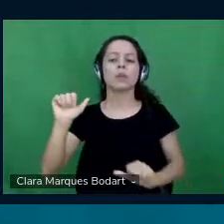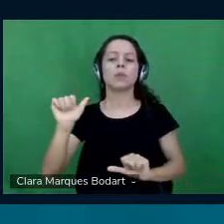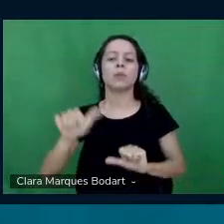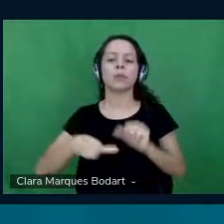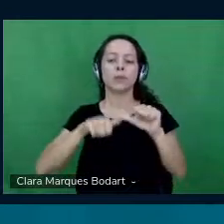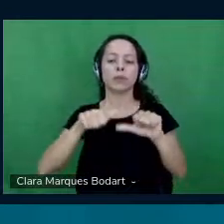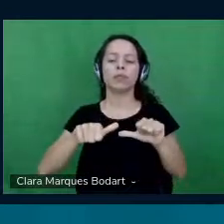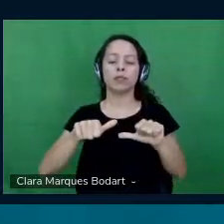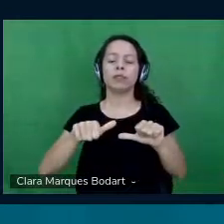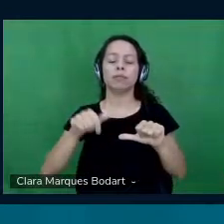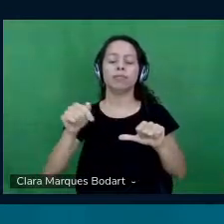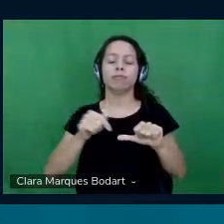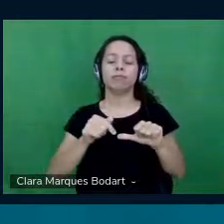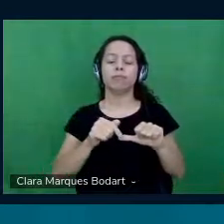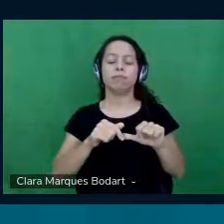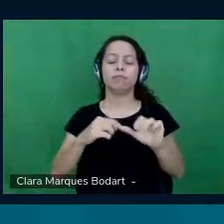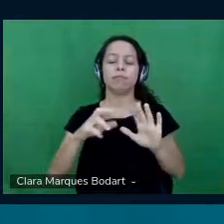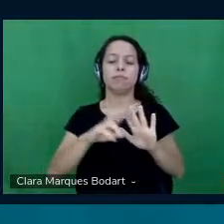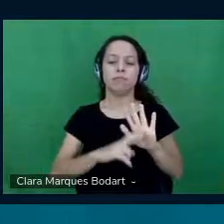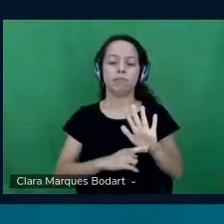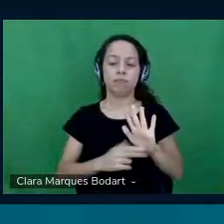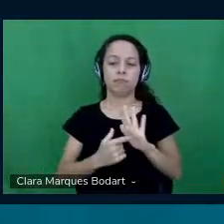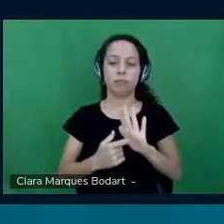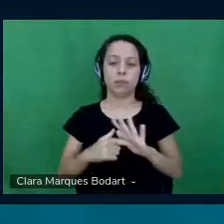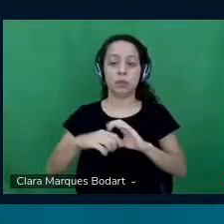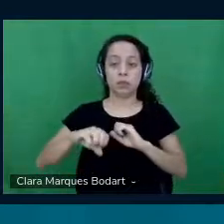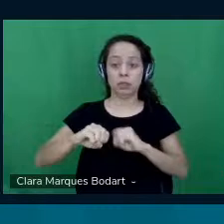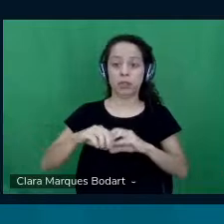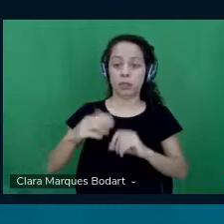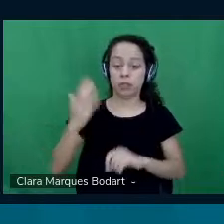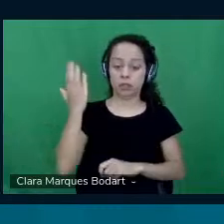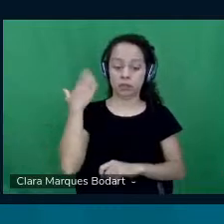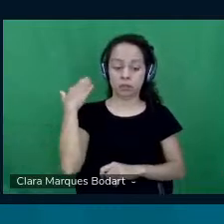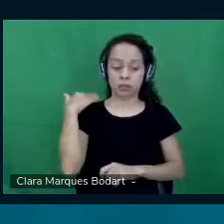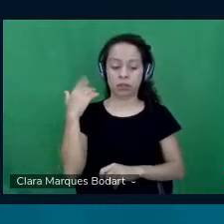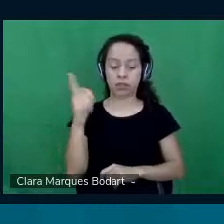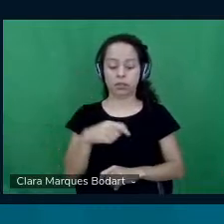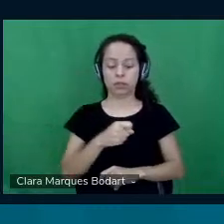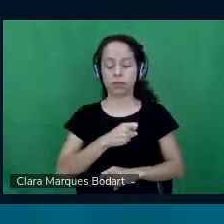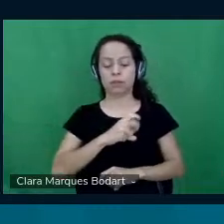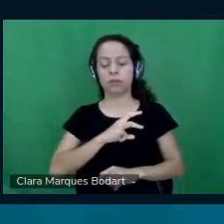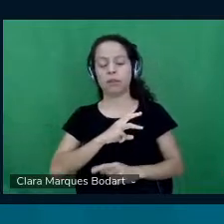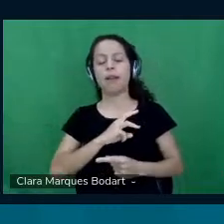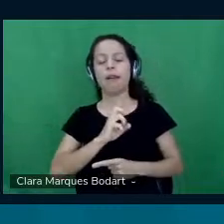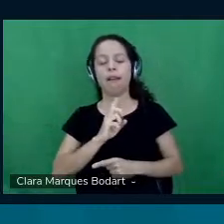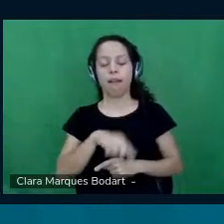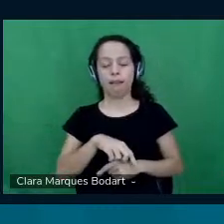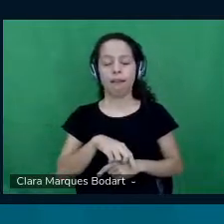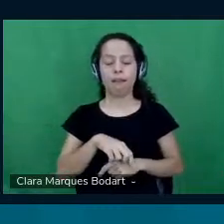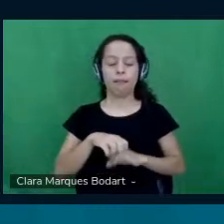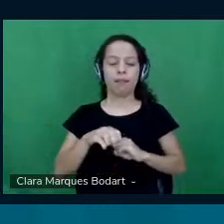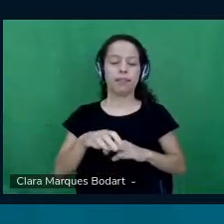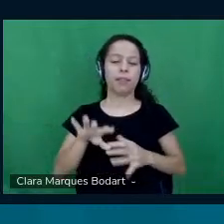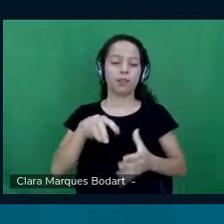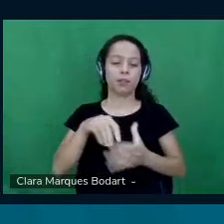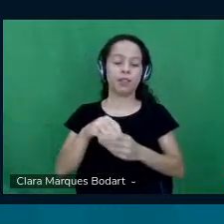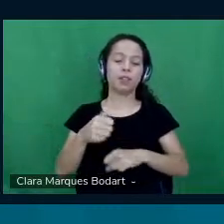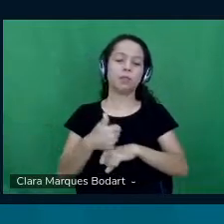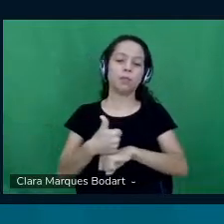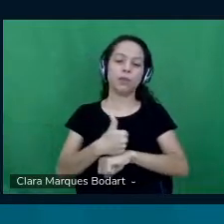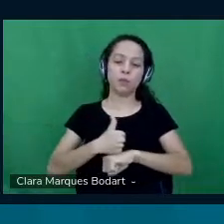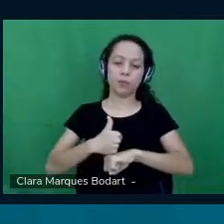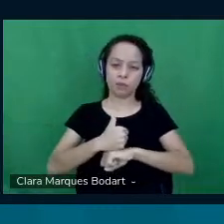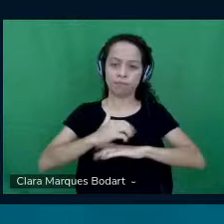que tornava todo o ensino, naquela época chamado de segundo grau, profissionalizante. E aqui, mais